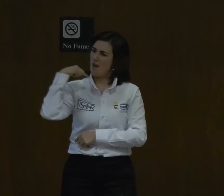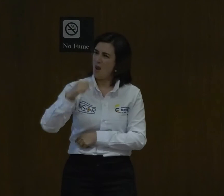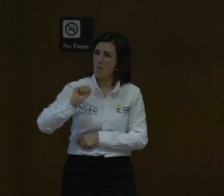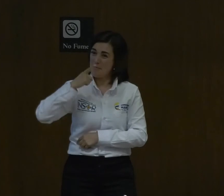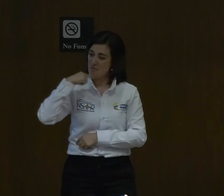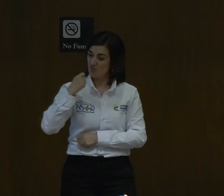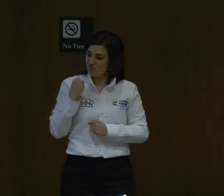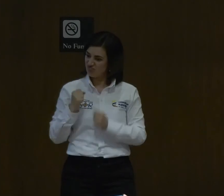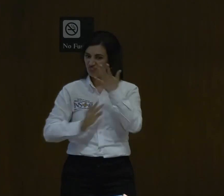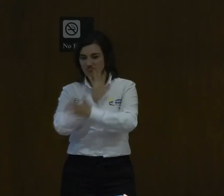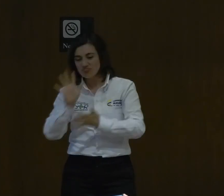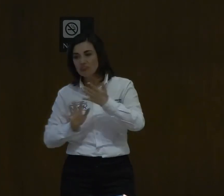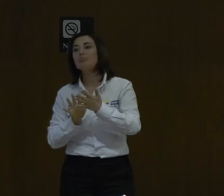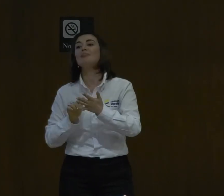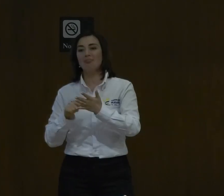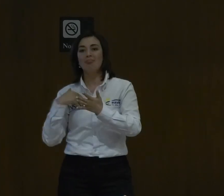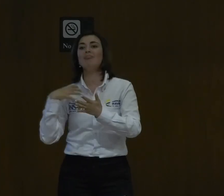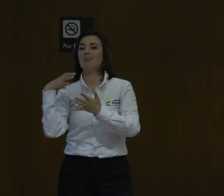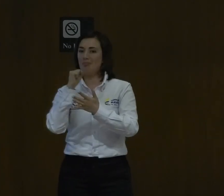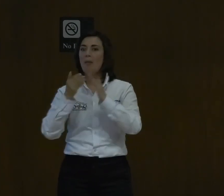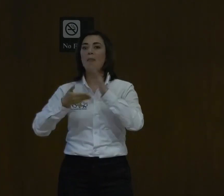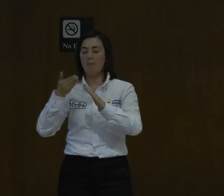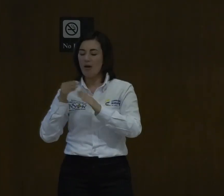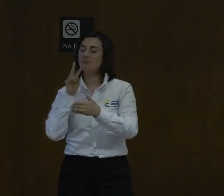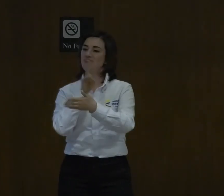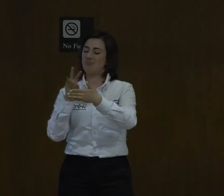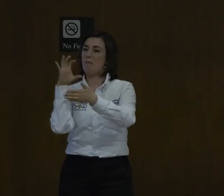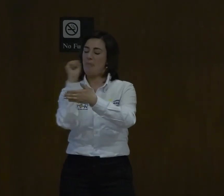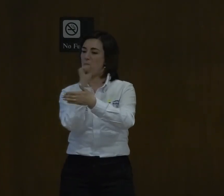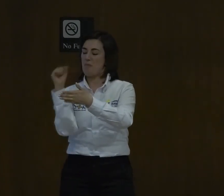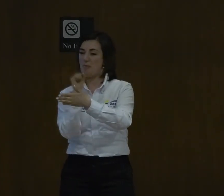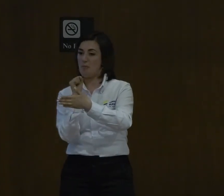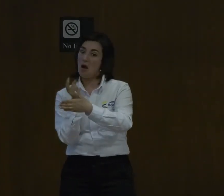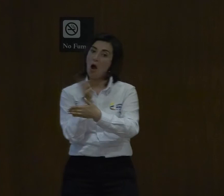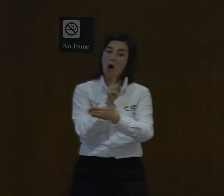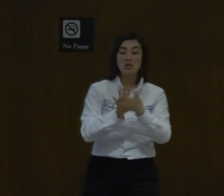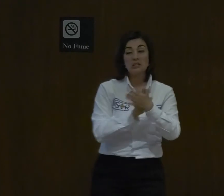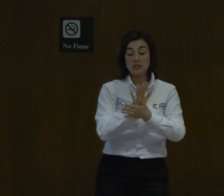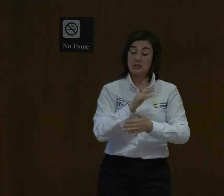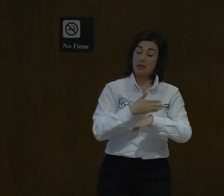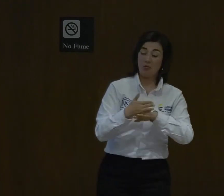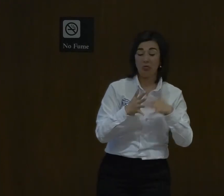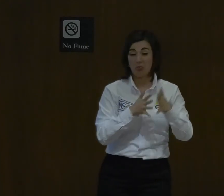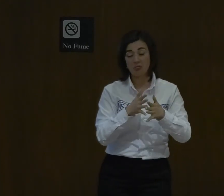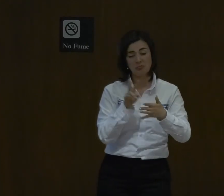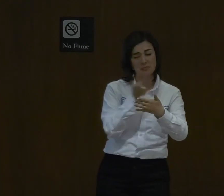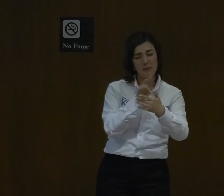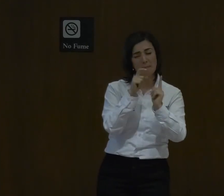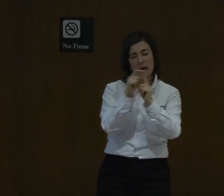lengua de señas sí prestan más atención a la estructura gramatical cuando leen. Es decir, cuando leen